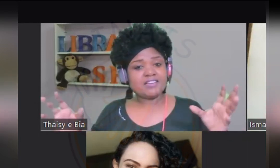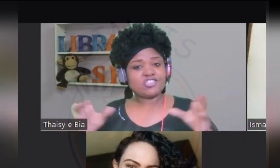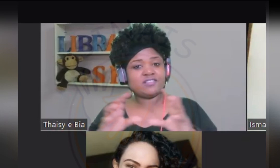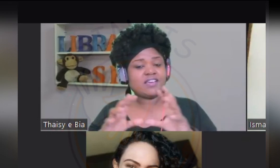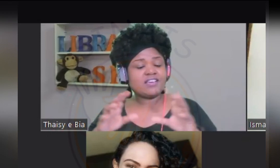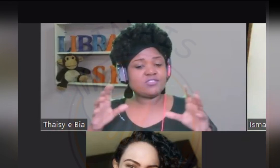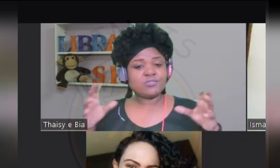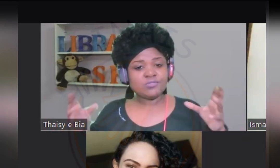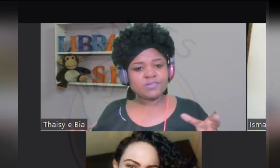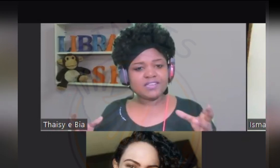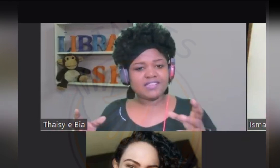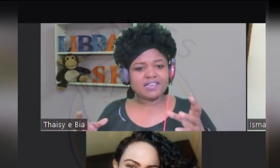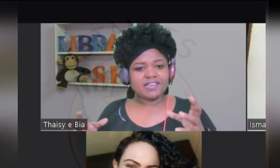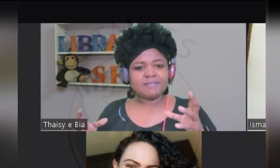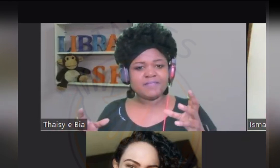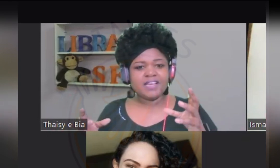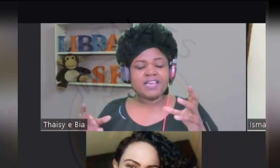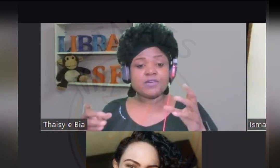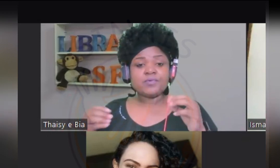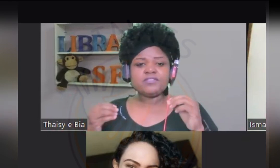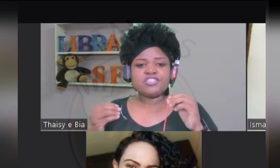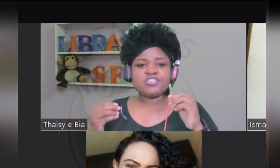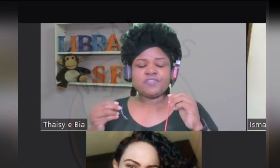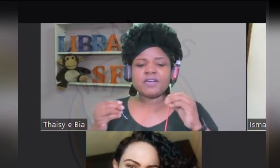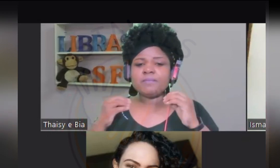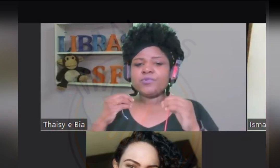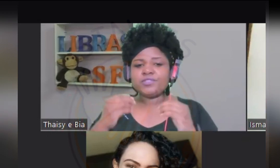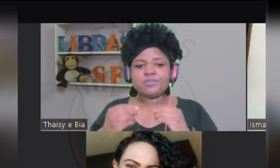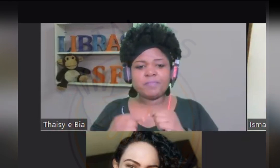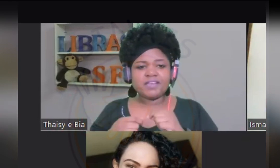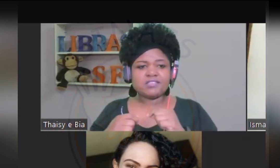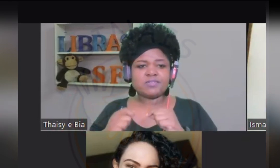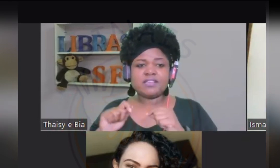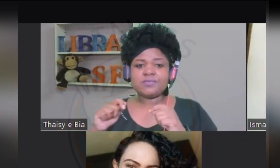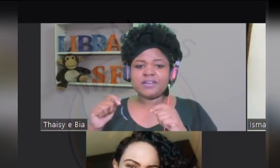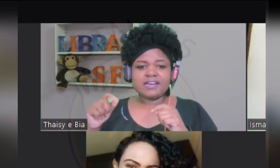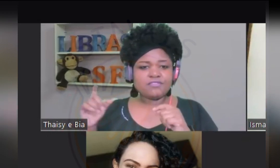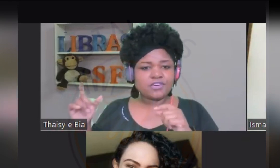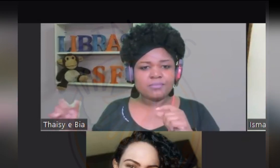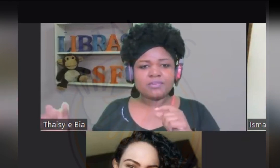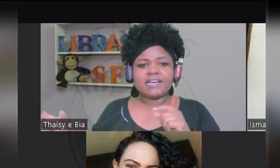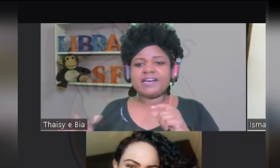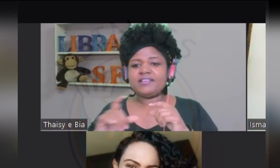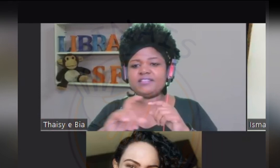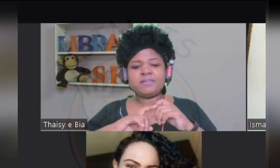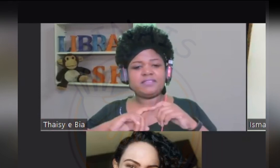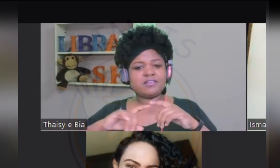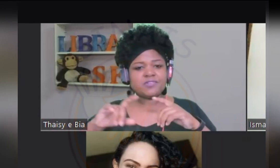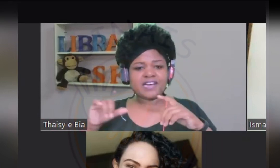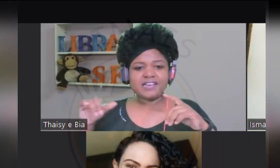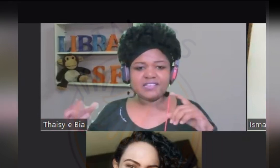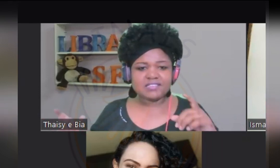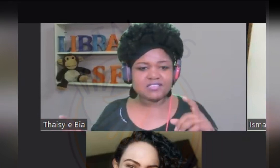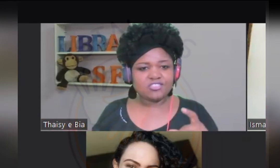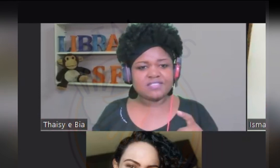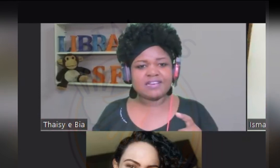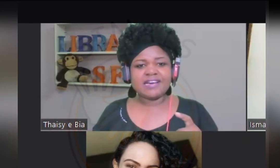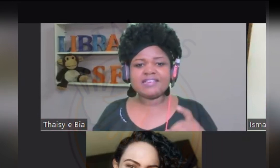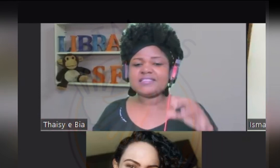gramática, tem a estrutura dela. E quando a gente fica muito preso a decorar vocabulário, a decorar a lista de sinais, a